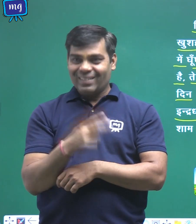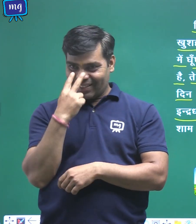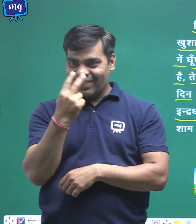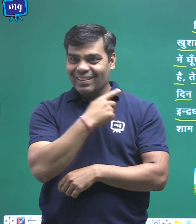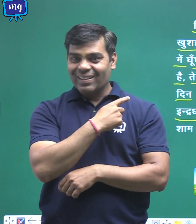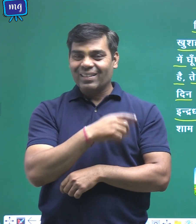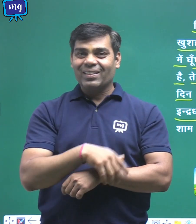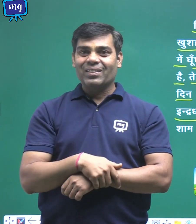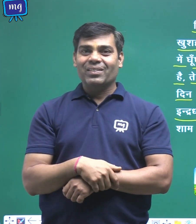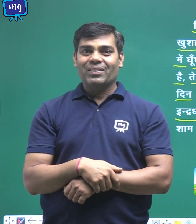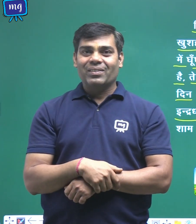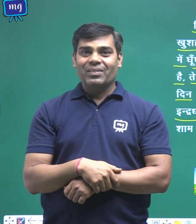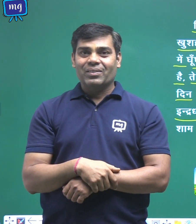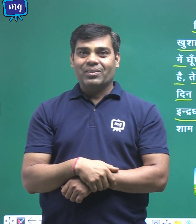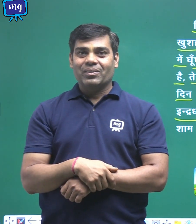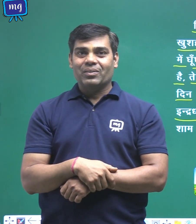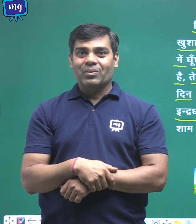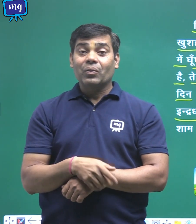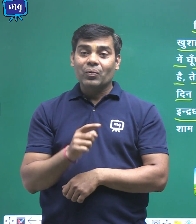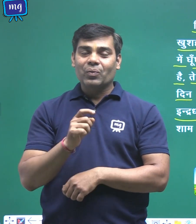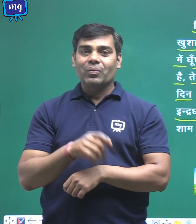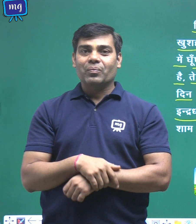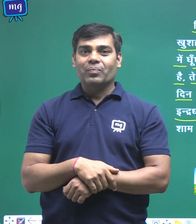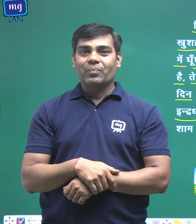दिखाई दे रहा है, जो